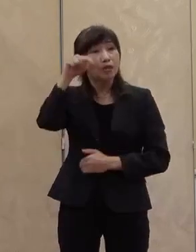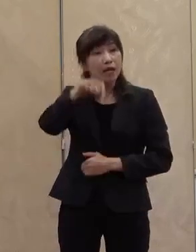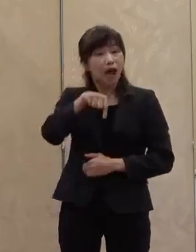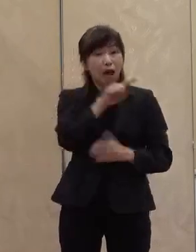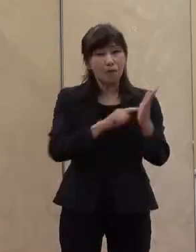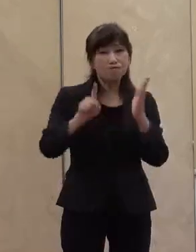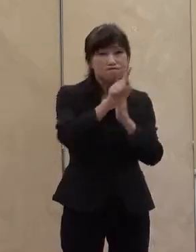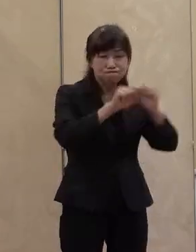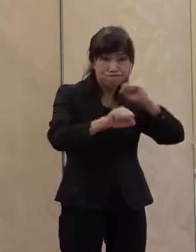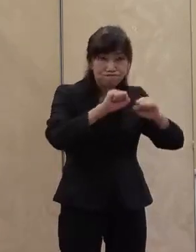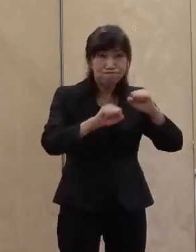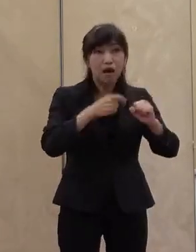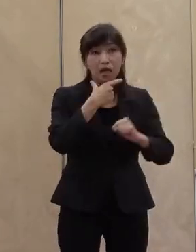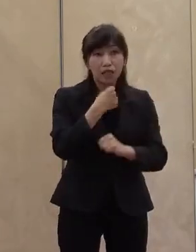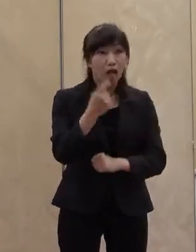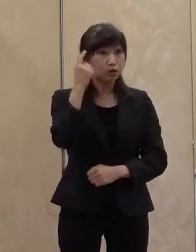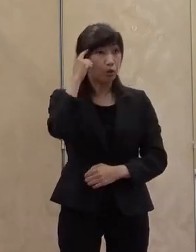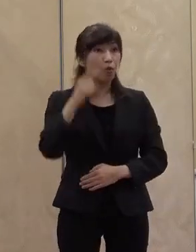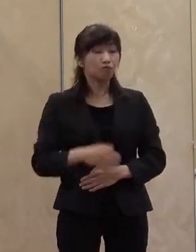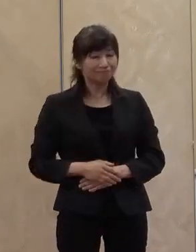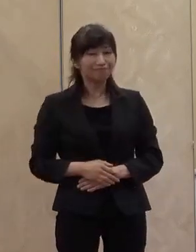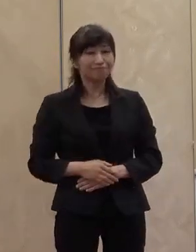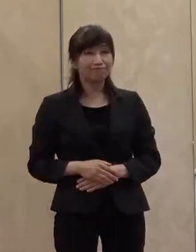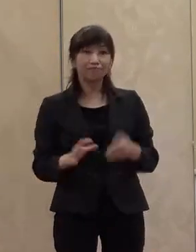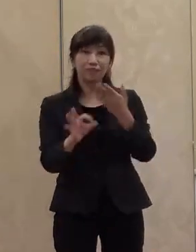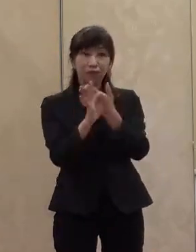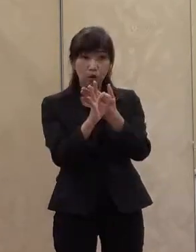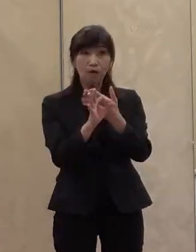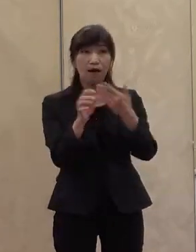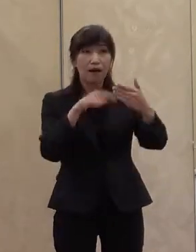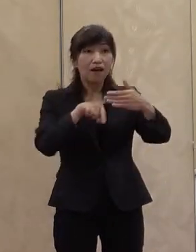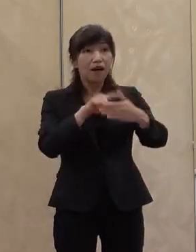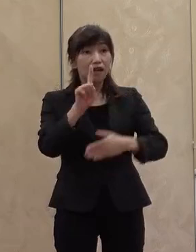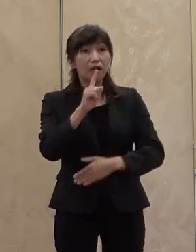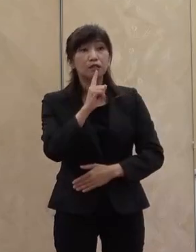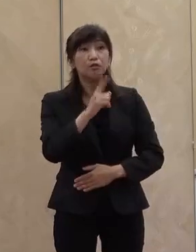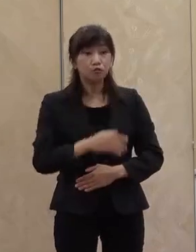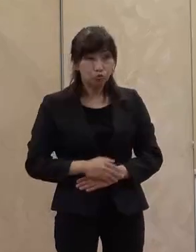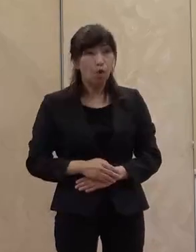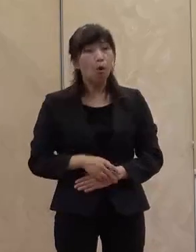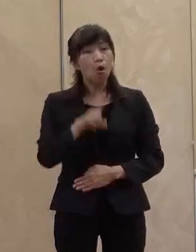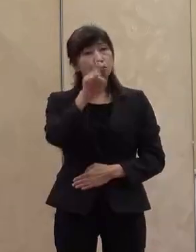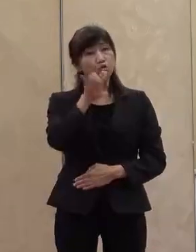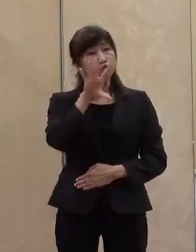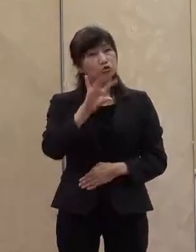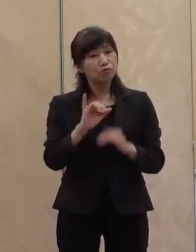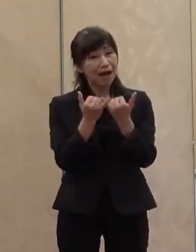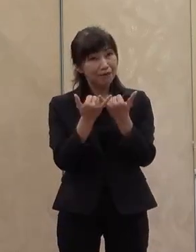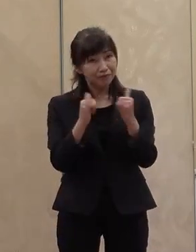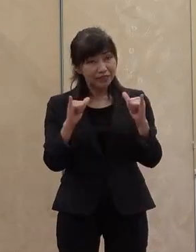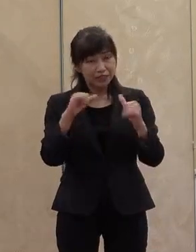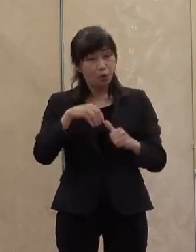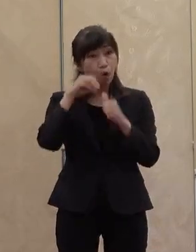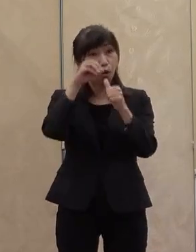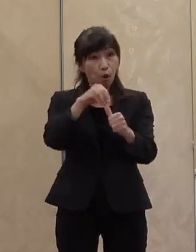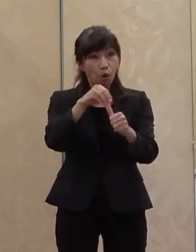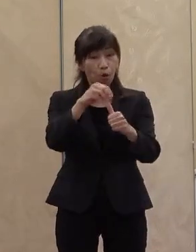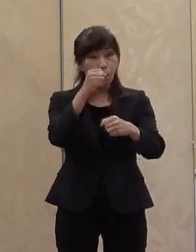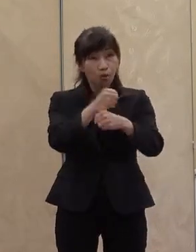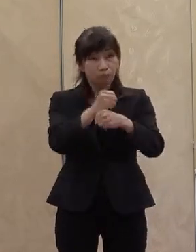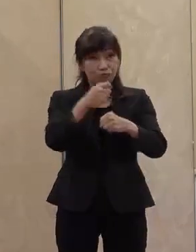し、取っていきます。どういうことをするのということなんですが、まずこの10万人の雇用を生み出すということ